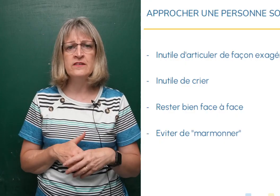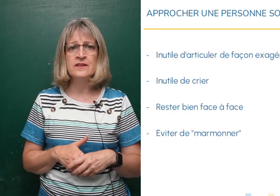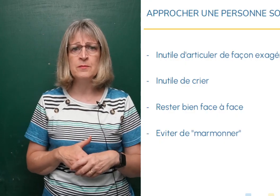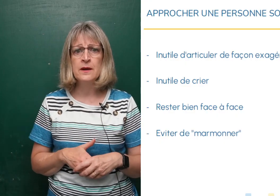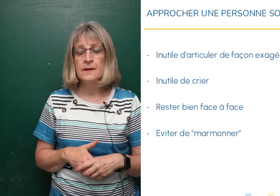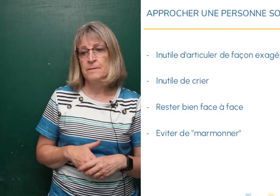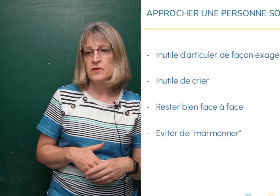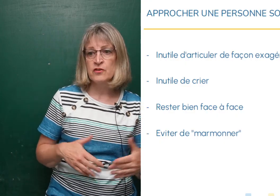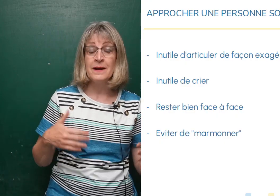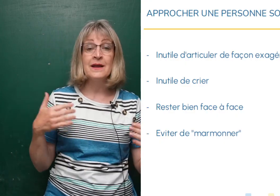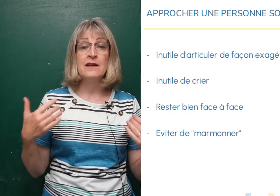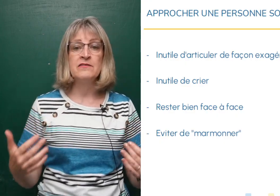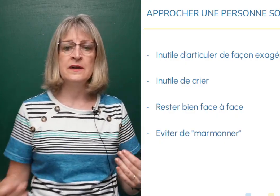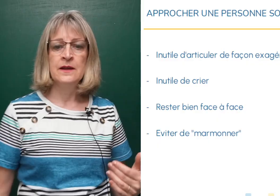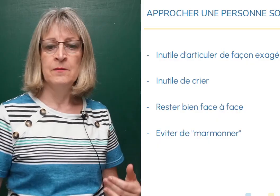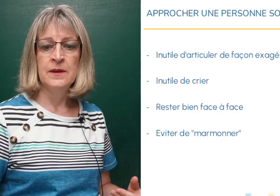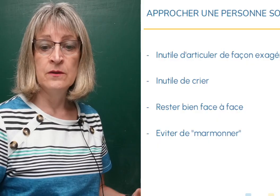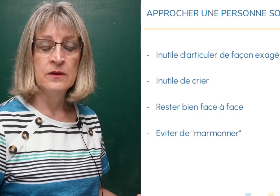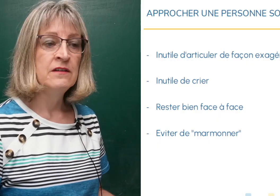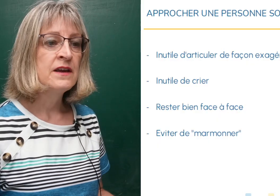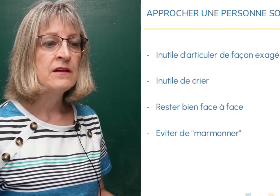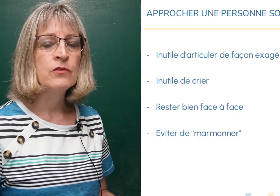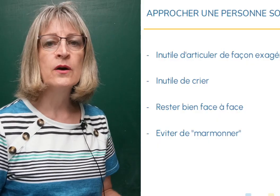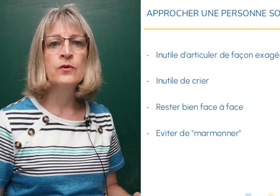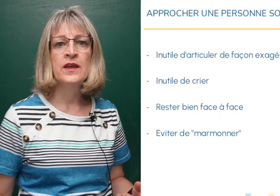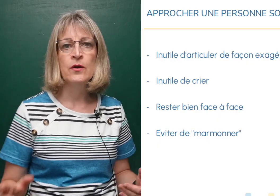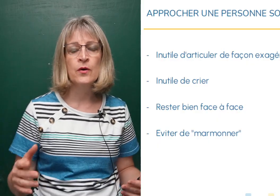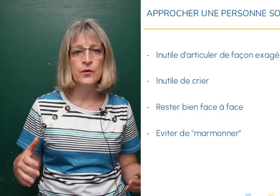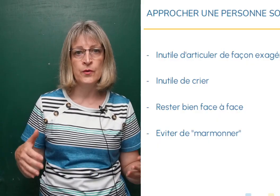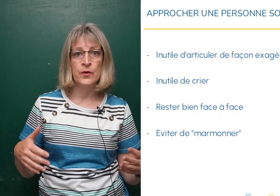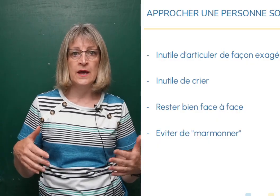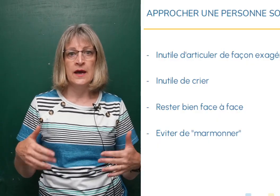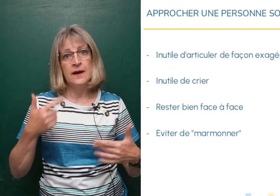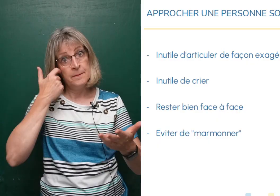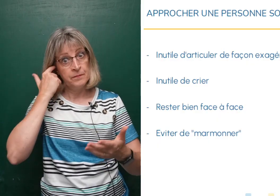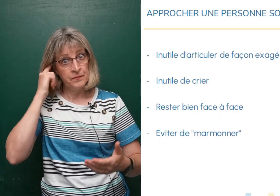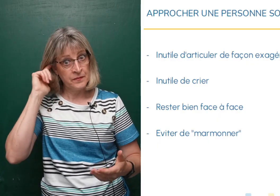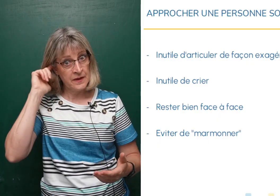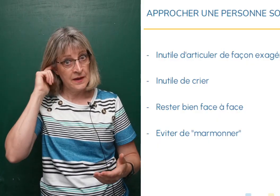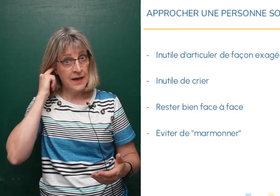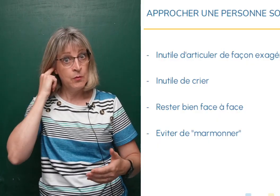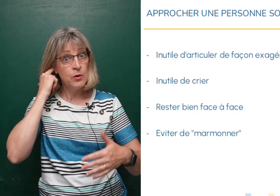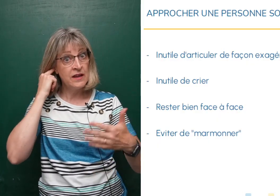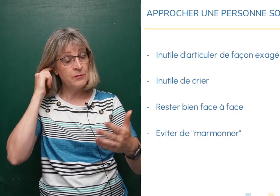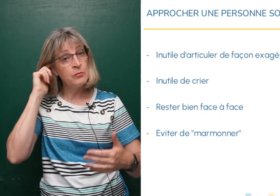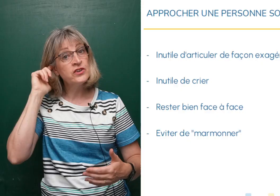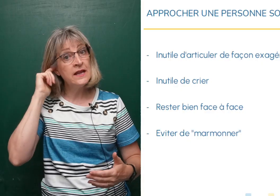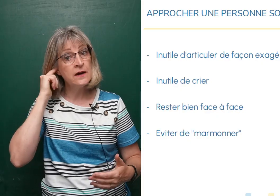pas. J'en parlerai à la fin, mais il va y avoir d'ailleurs un, un moment la semaine prochaine où